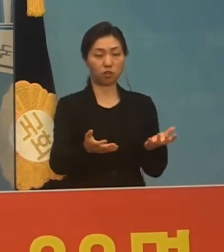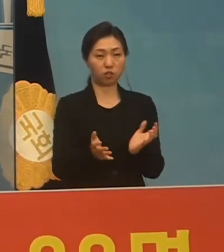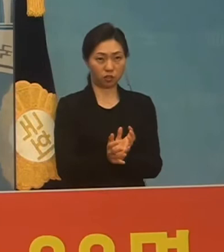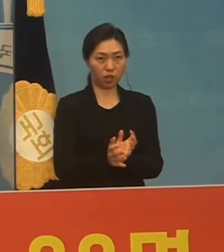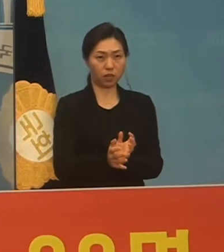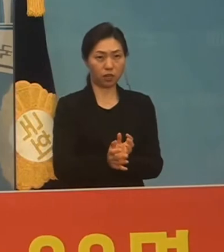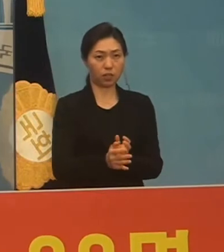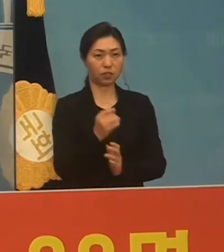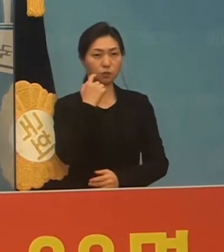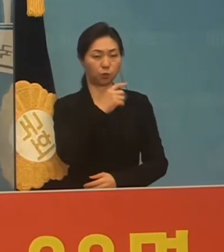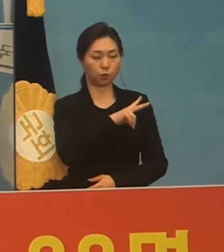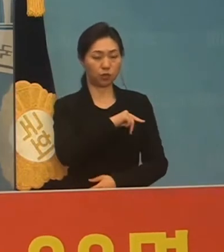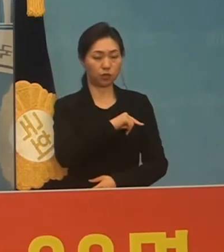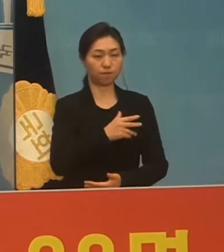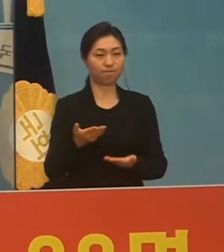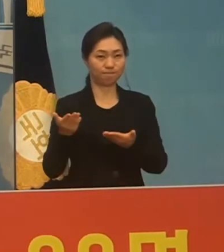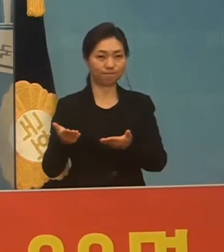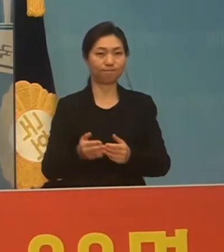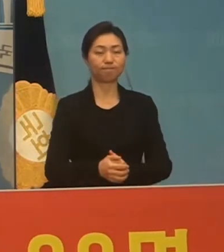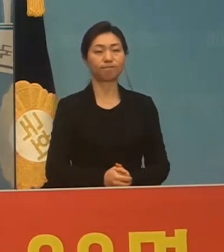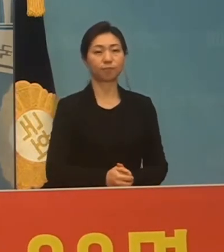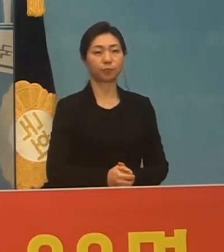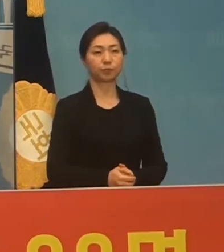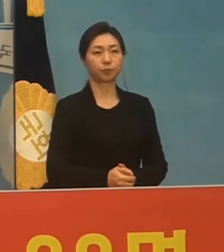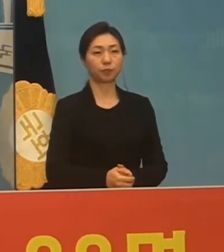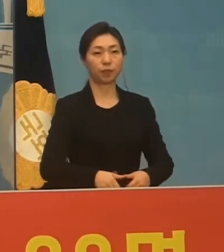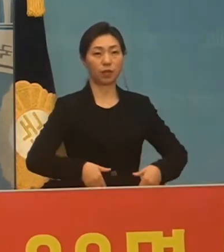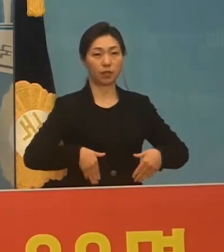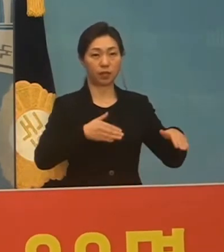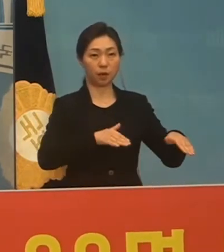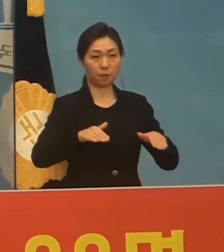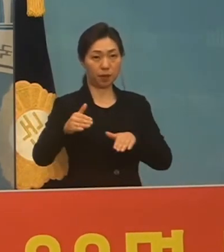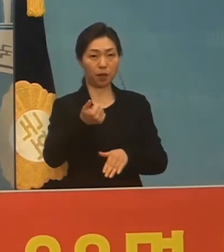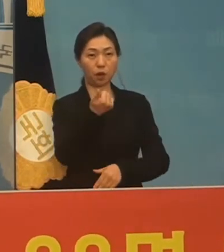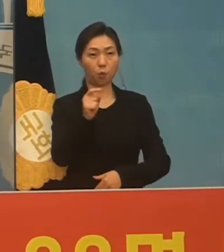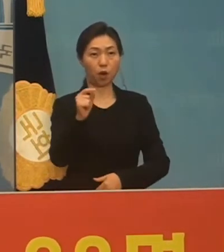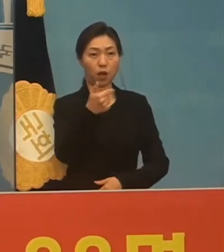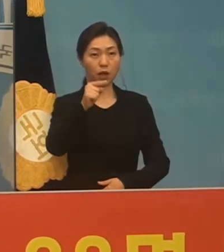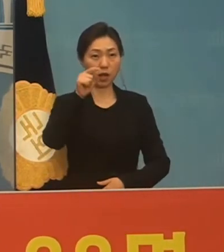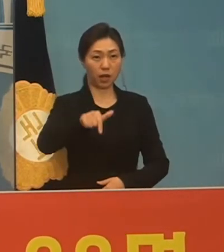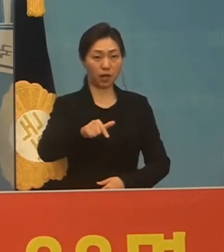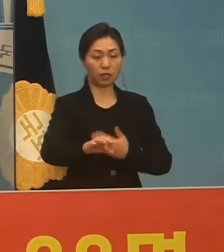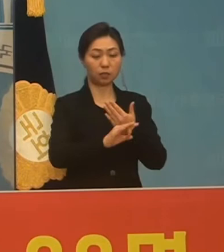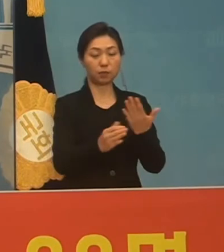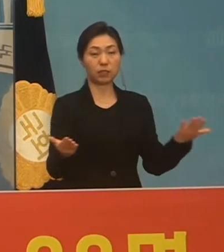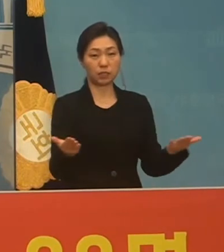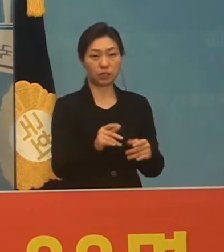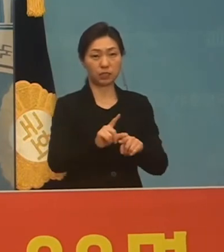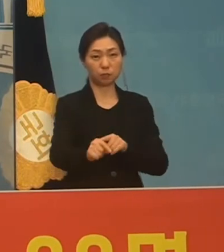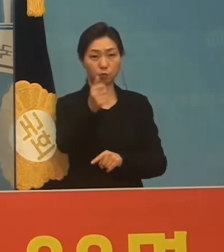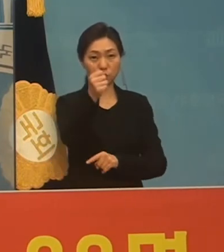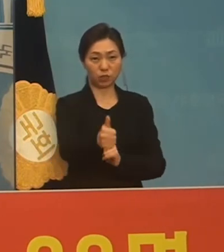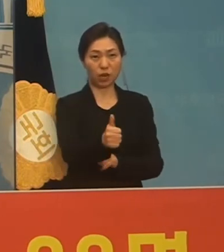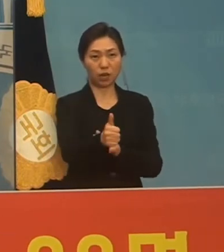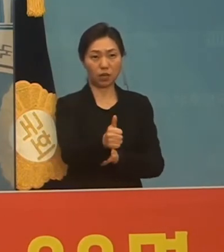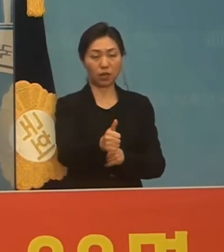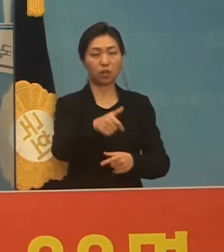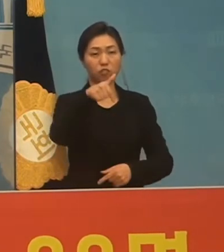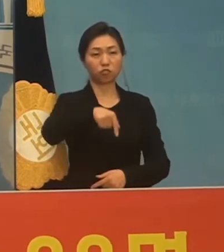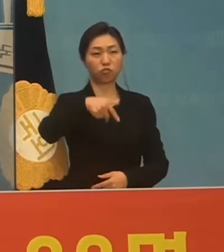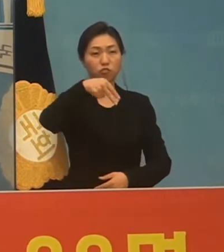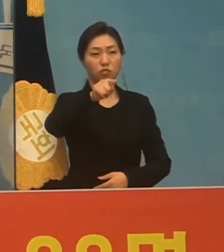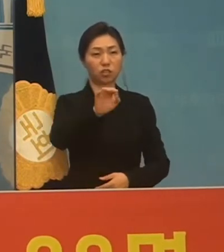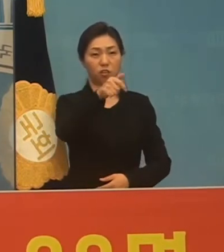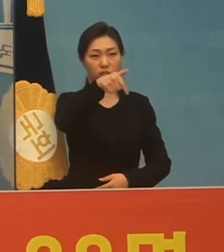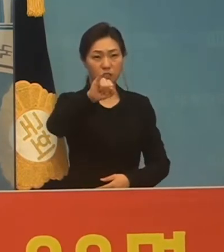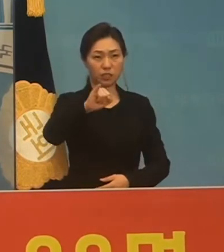의원님 참석하셨습니다. 그리고 남해화 비정규직 지회장님이신 구성길 지회장님 참석하셨습니다.